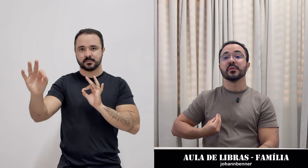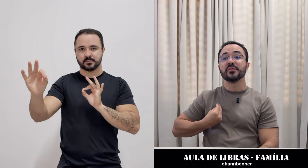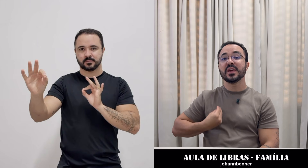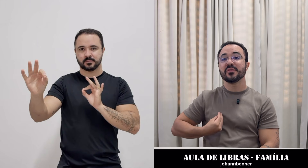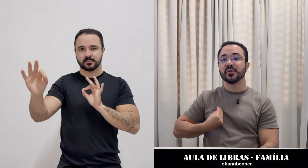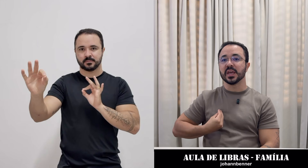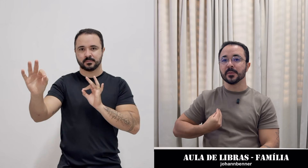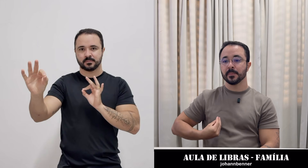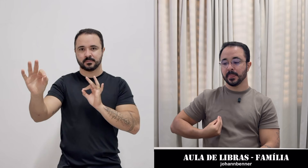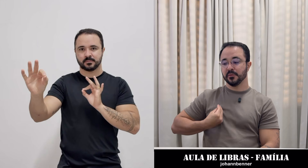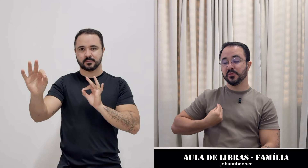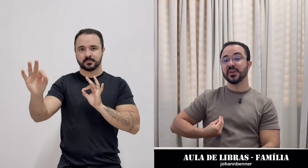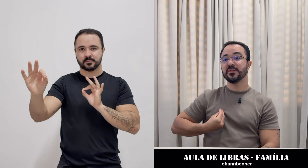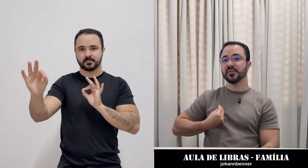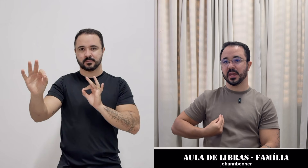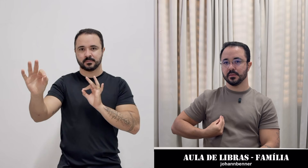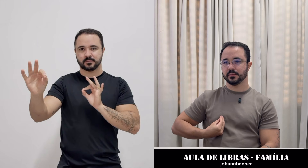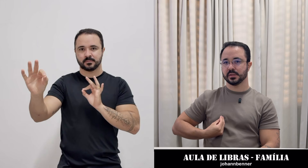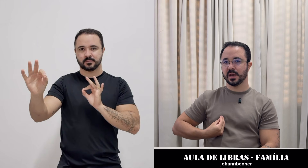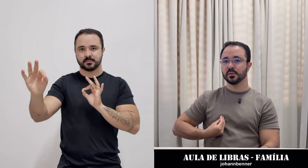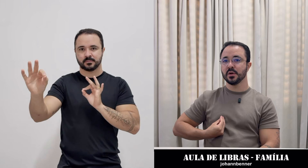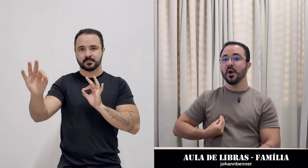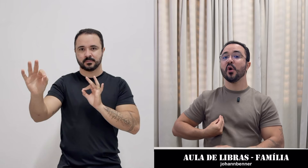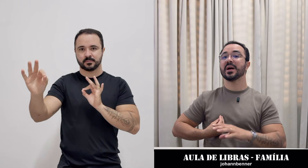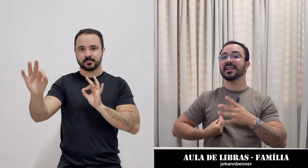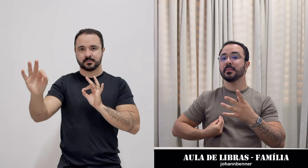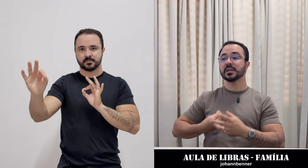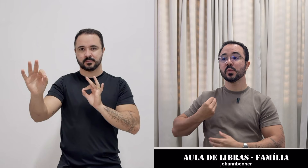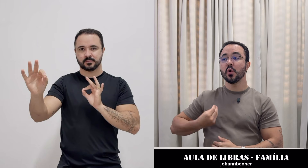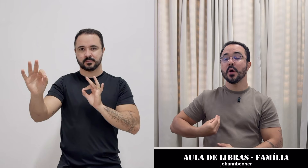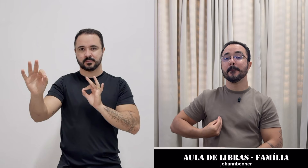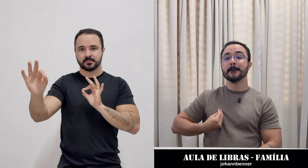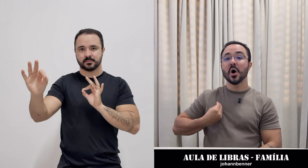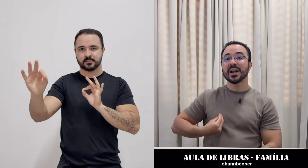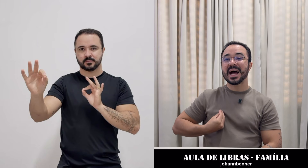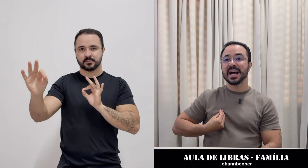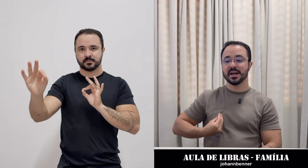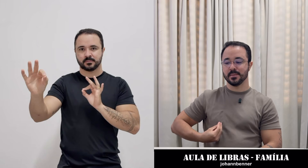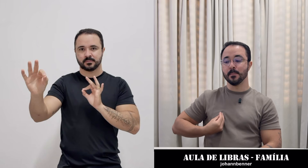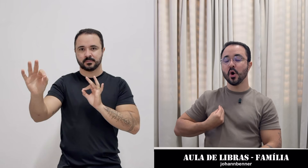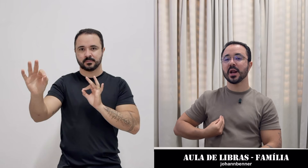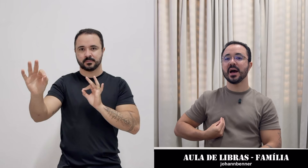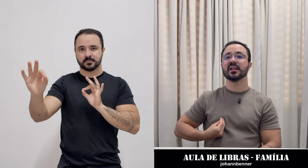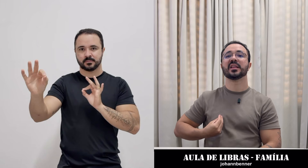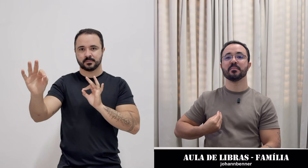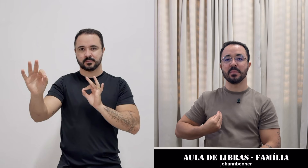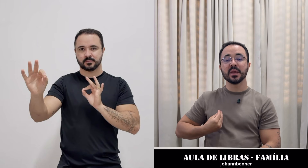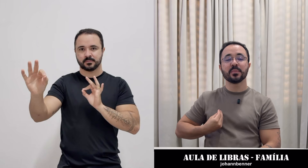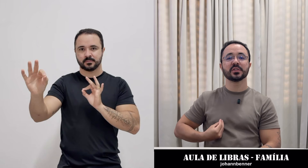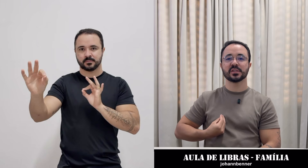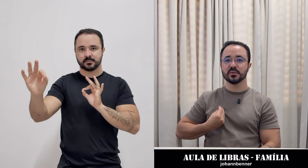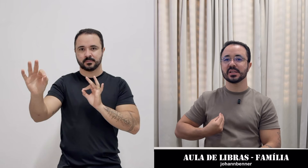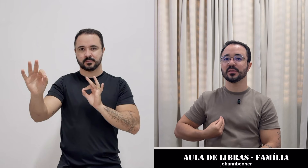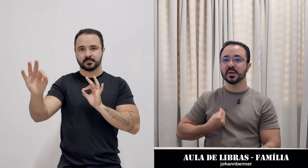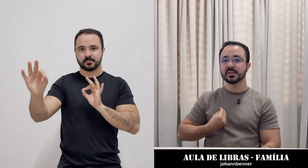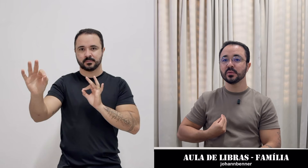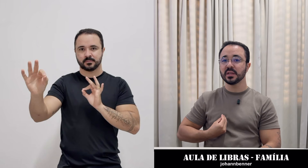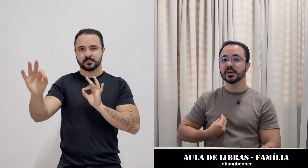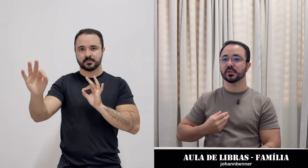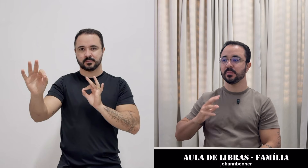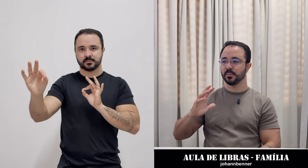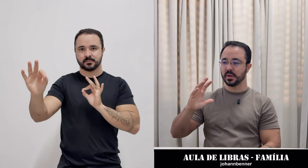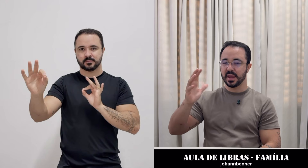como vivem, vivem, certo? Ou até mesmo morar, morar também pode ser usado